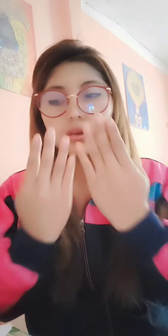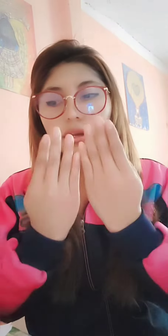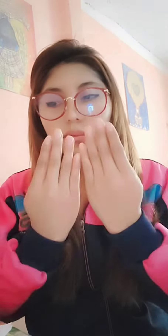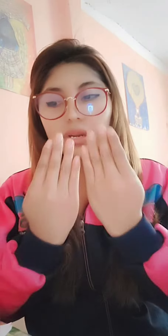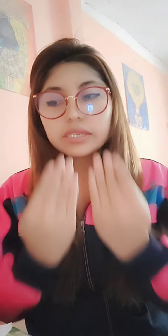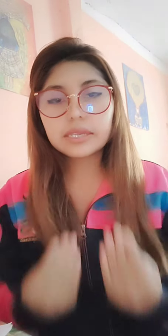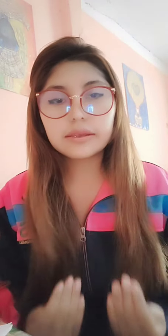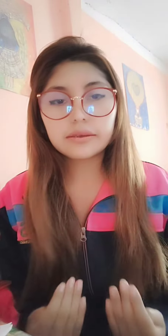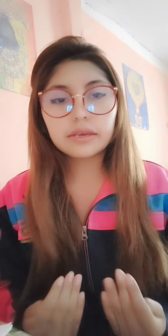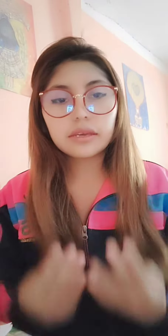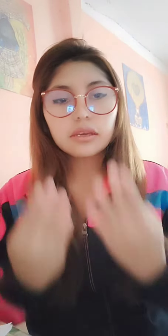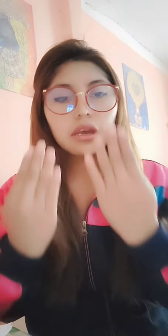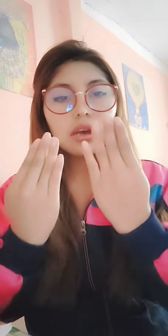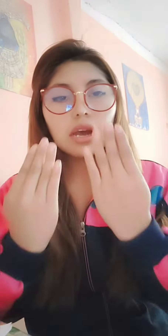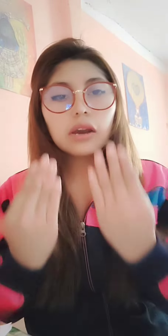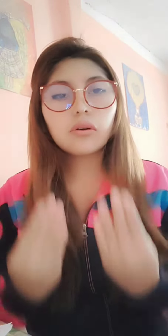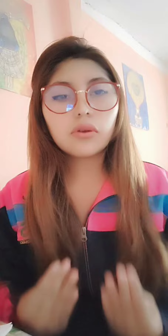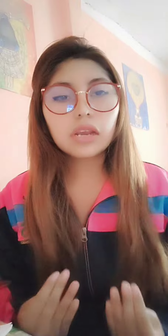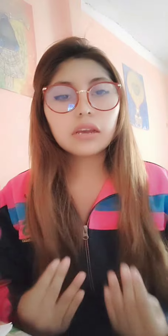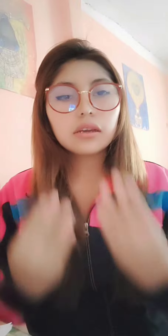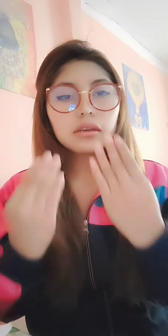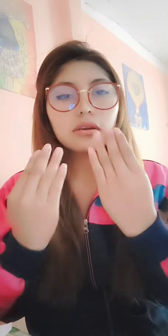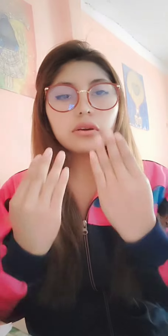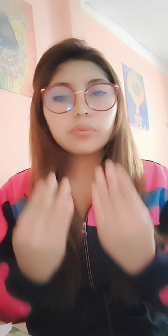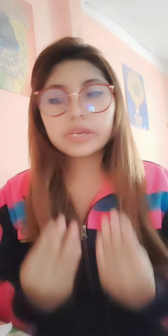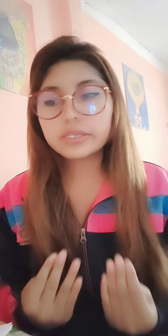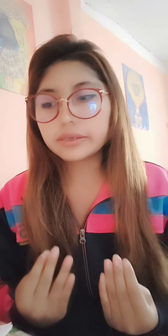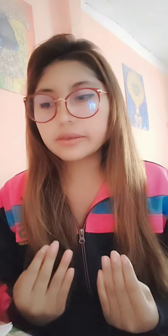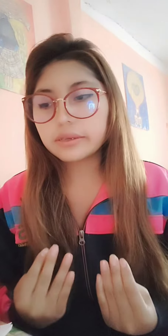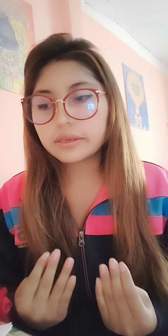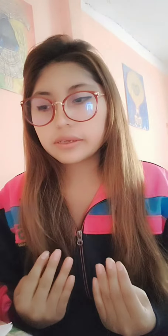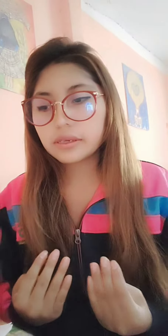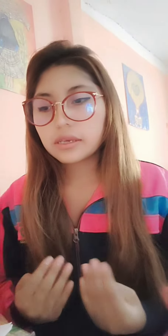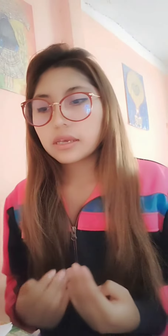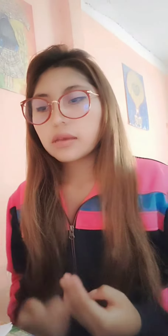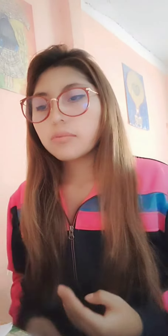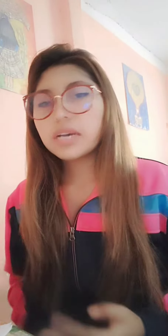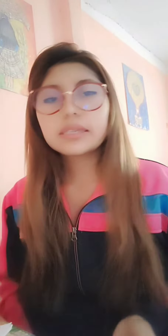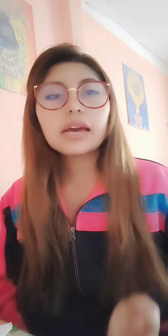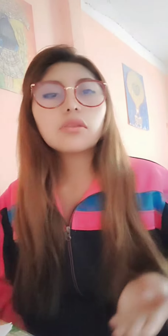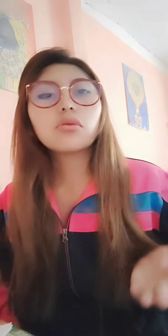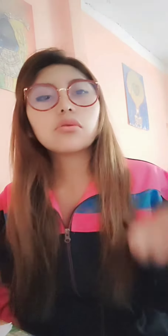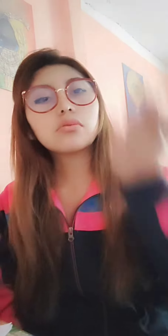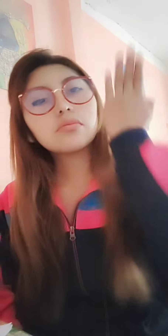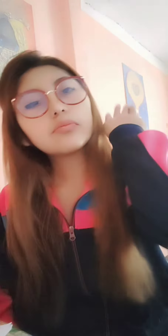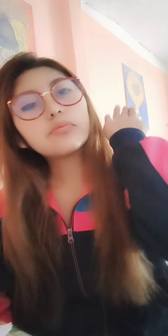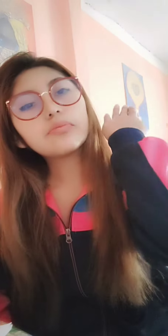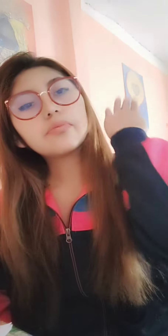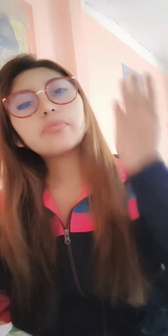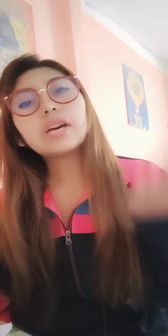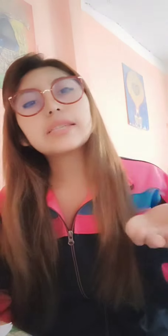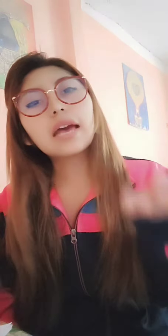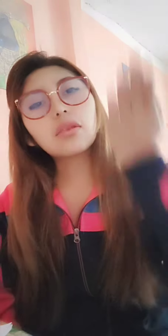Presente. Ahora o presente. Pasado. Pasado.